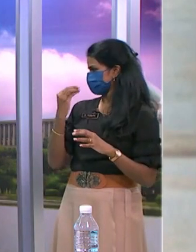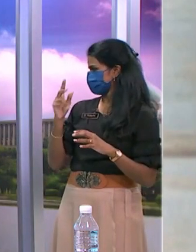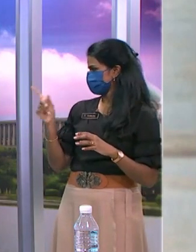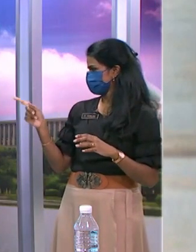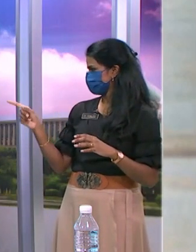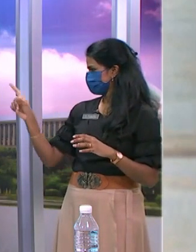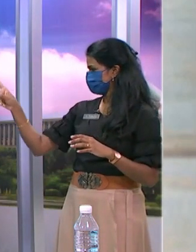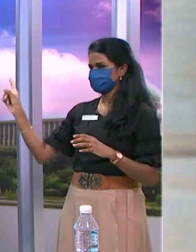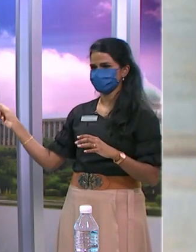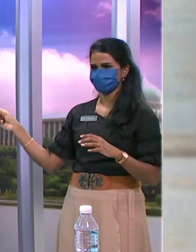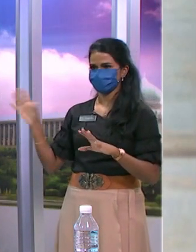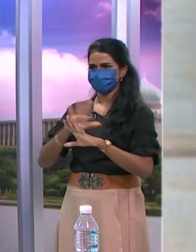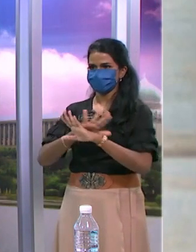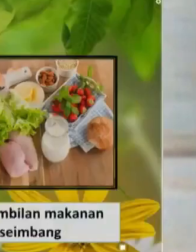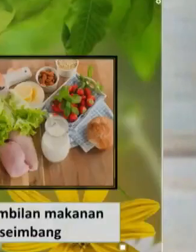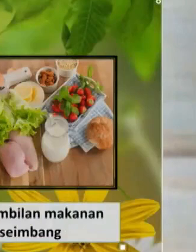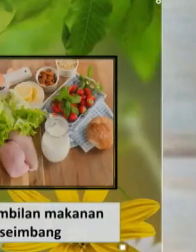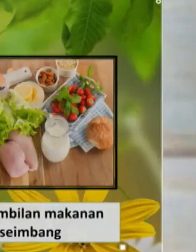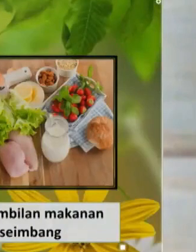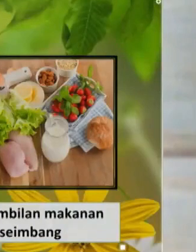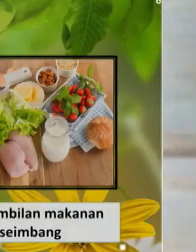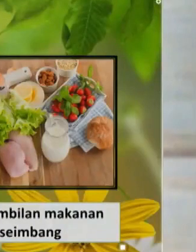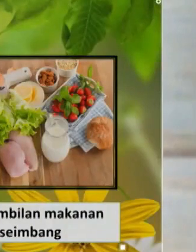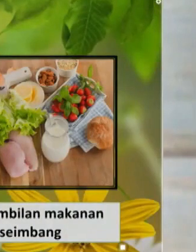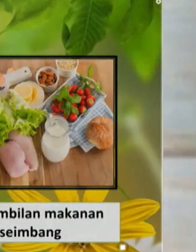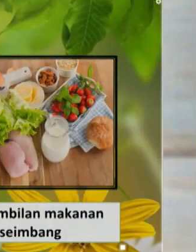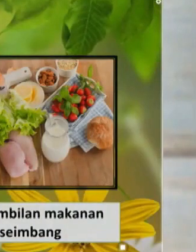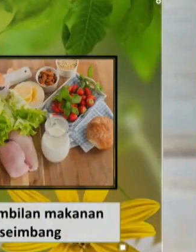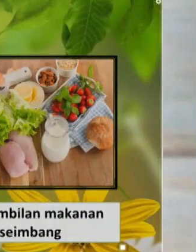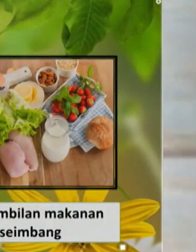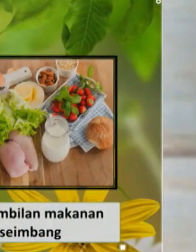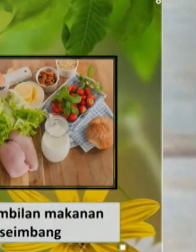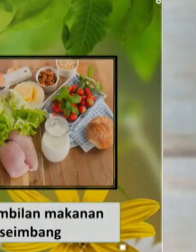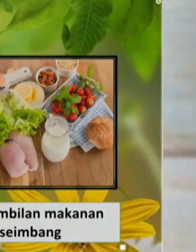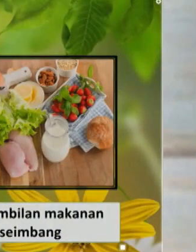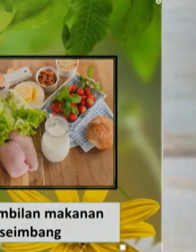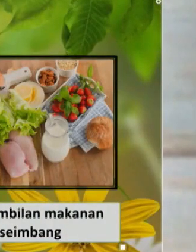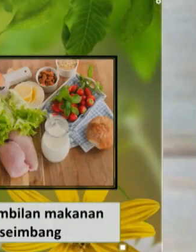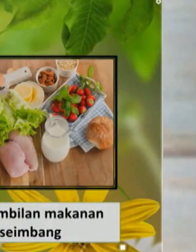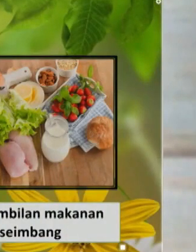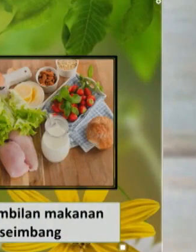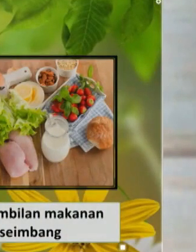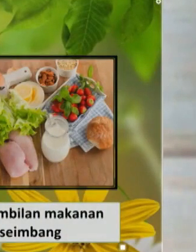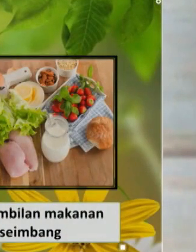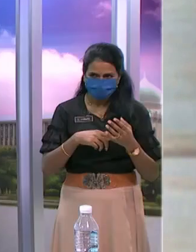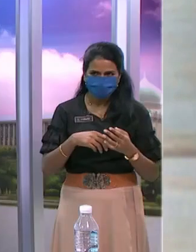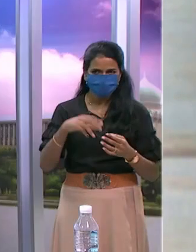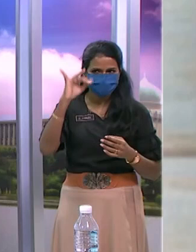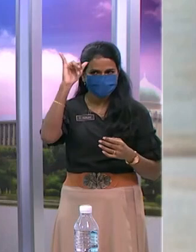Makanan tidak yang mana seimbang. Satu? Tidak seimbang. Oh, seimbang. Dia main-main. Kamu mau makan apa,